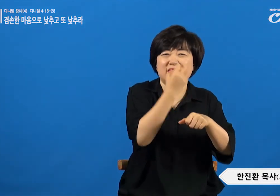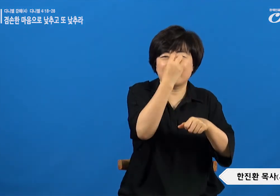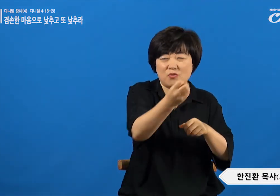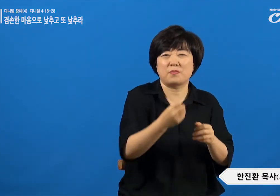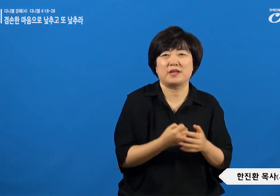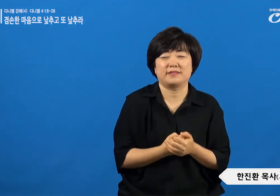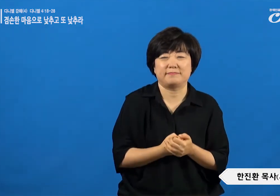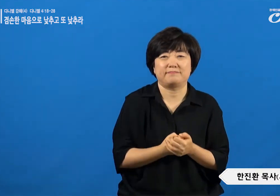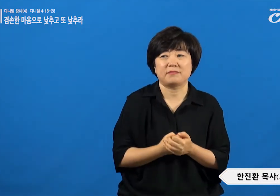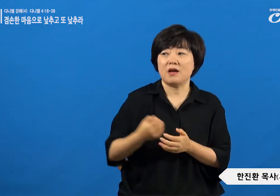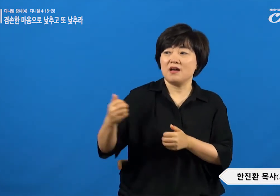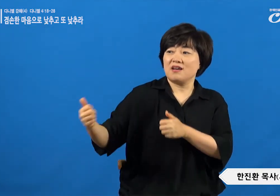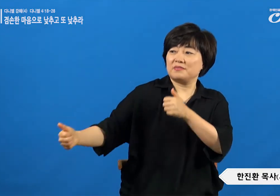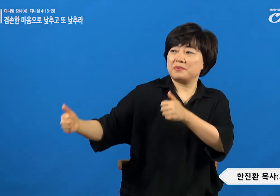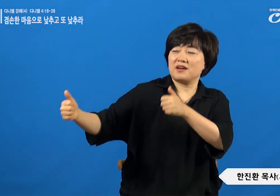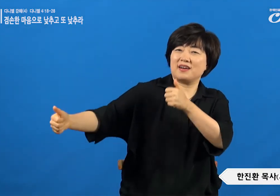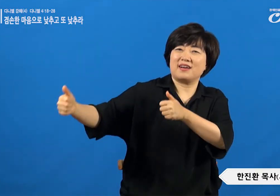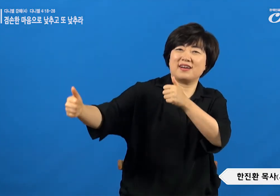것입니다.